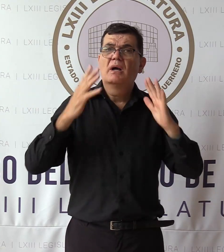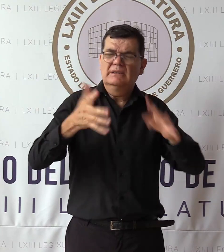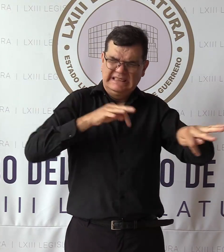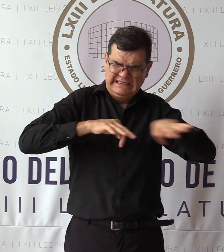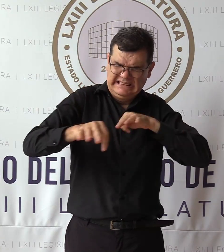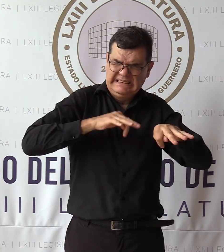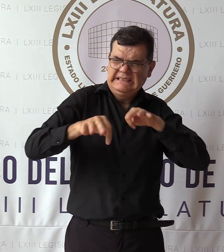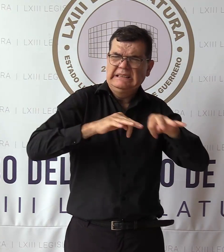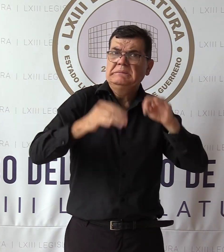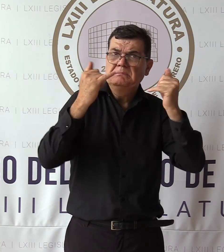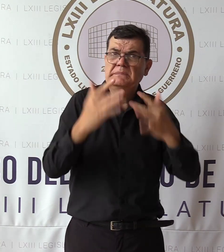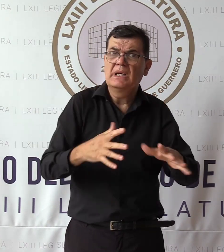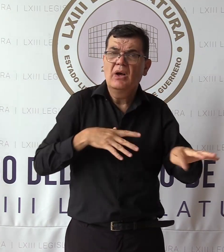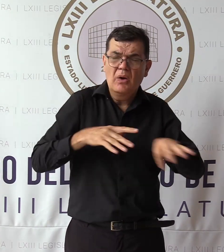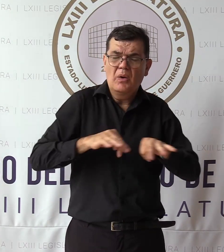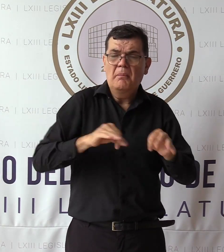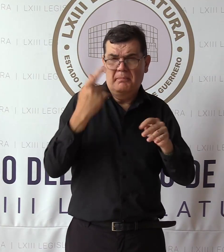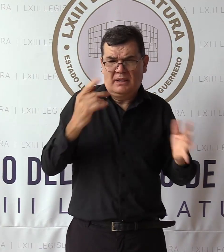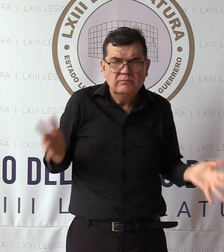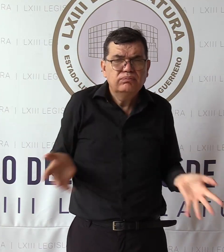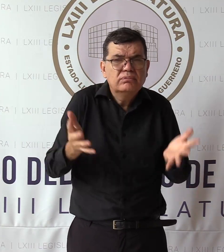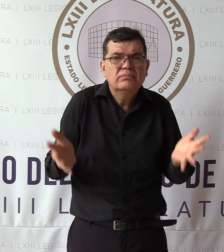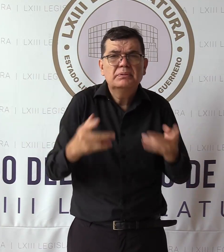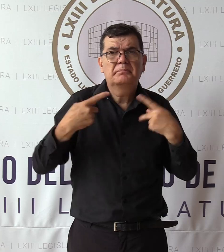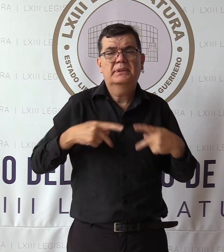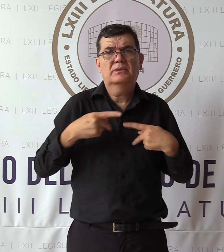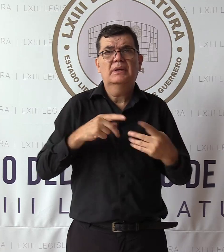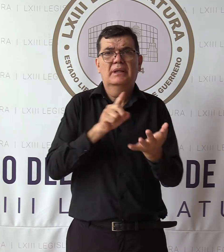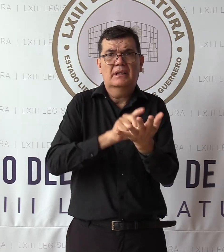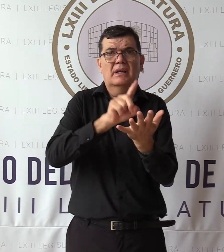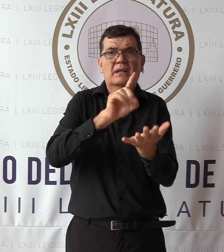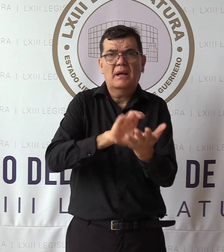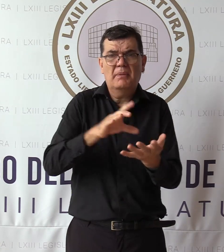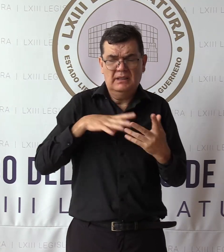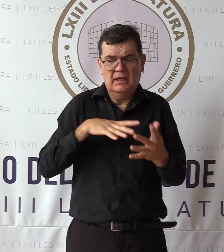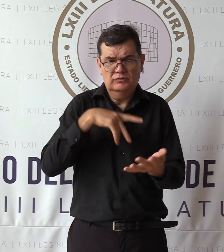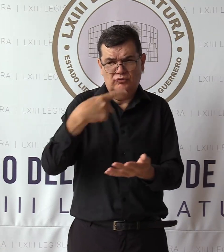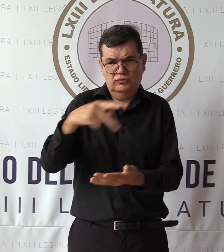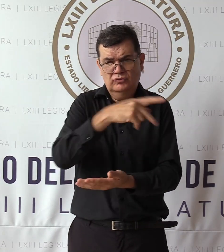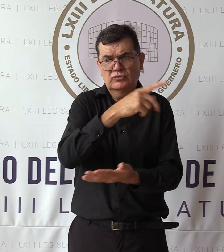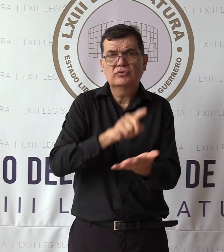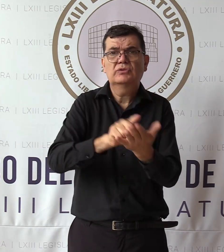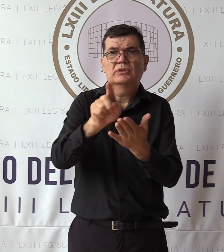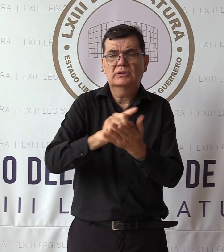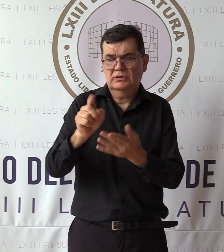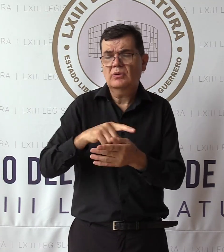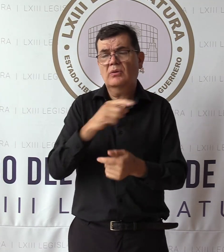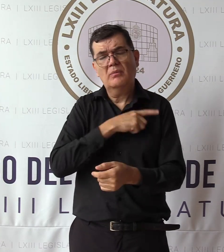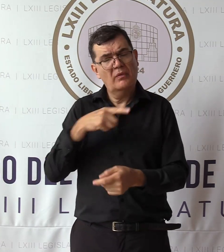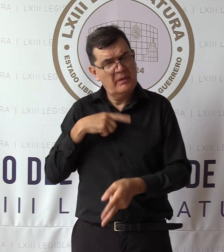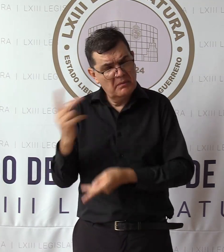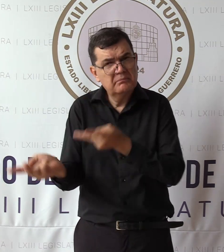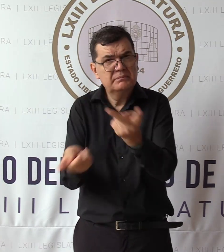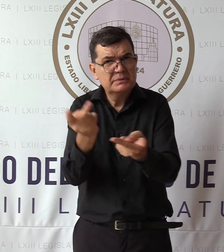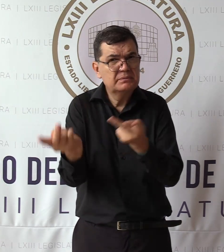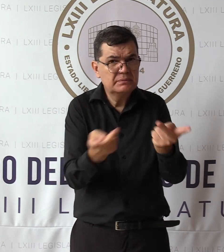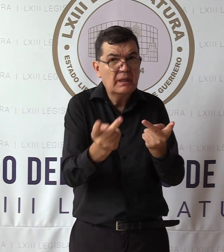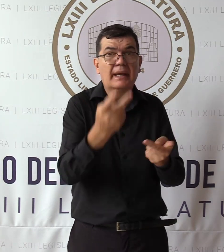en la protección de los derechos de las personas con discapacidad y en su derecho a ser consultadas. En este sentido, se ha encargado